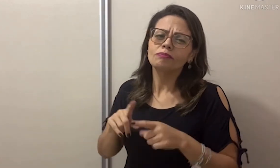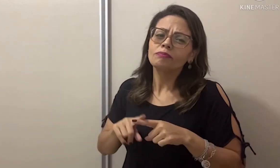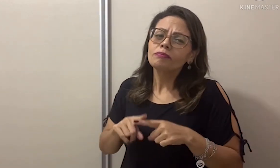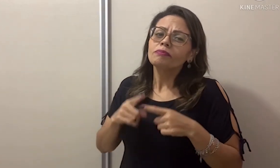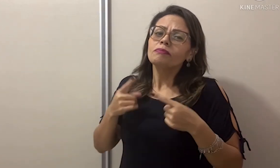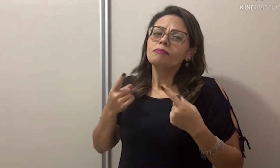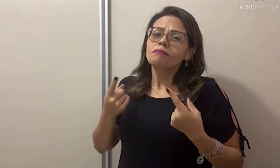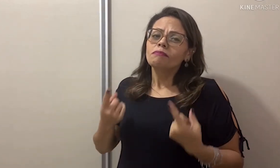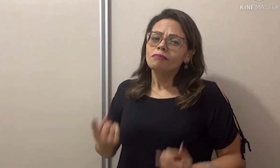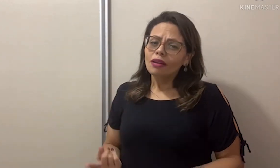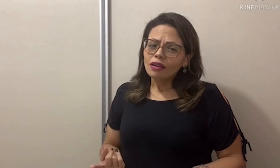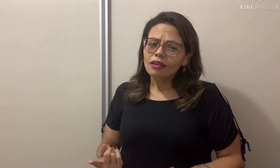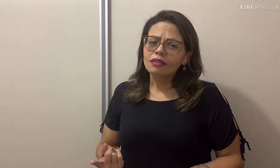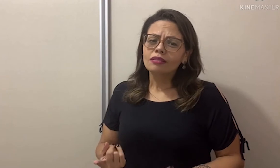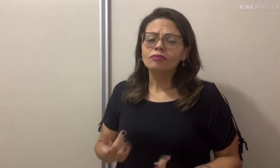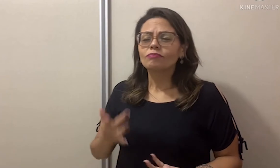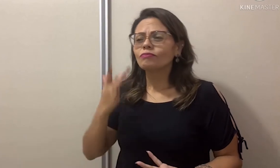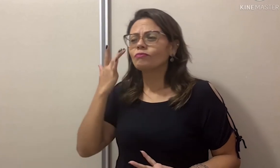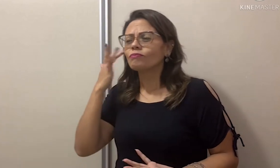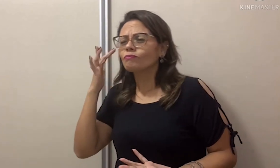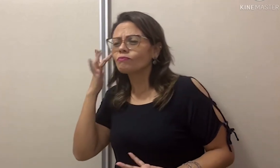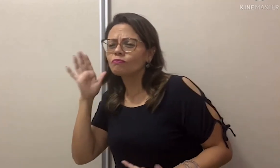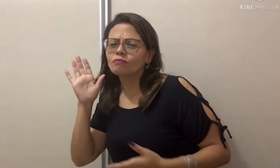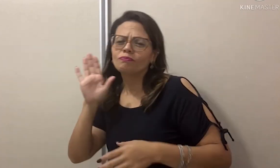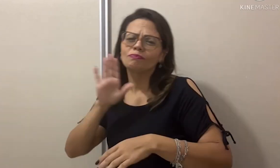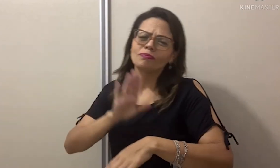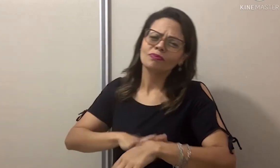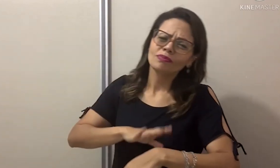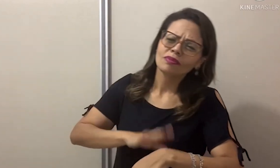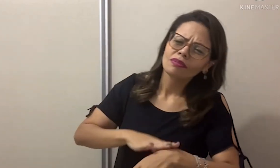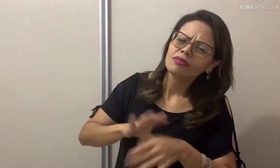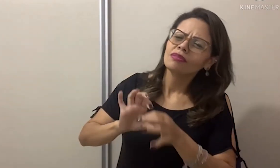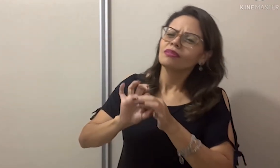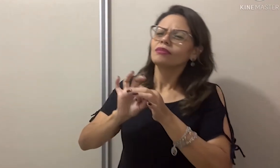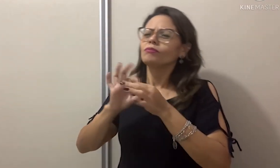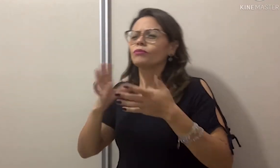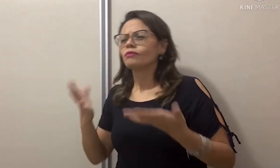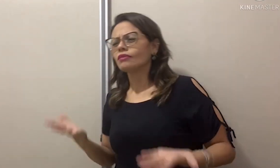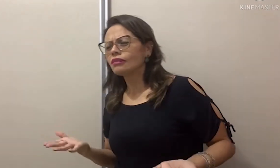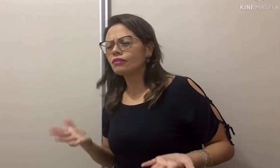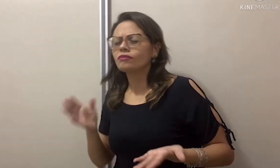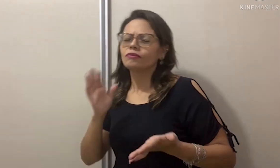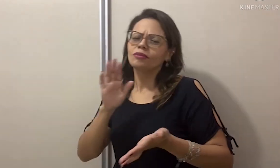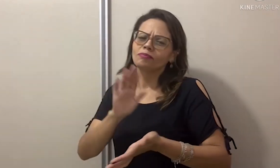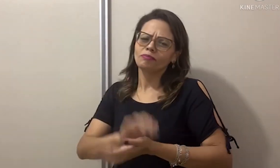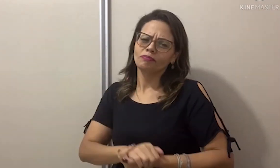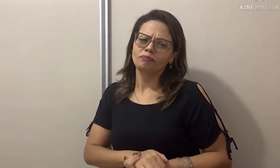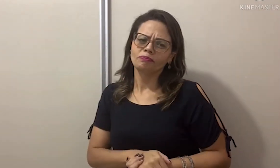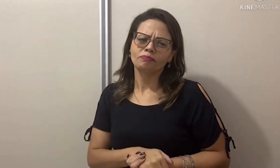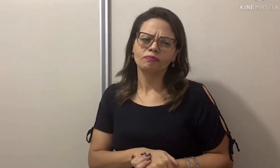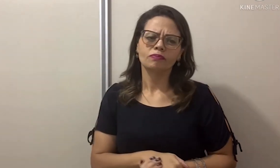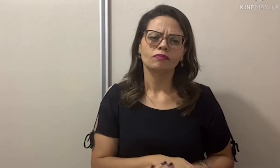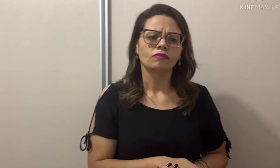Ah, eu quero, mas eu não sei ainda se eu tenho tempo livre.